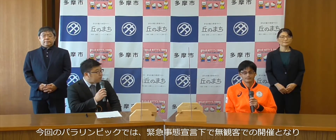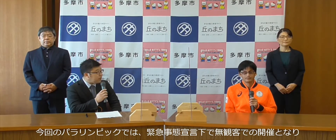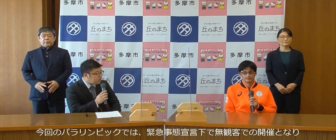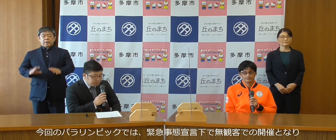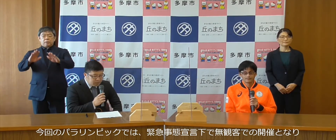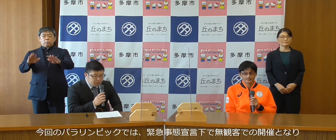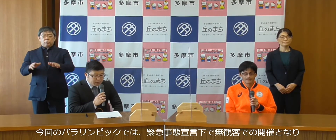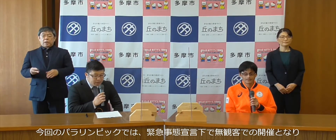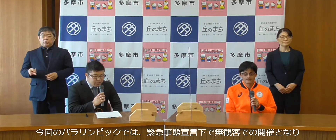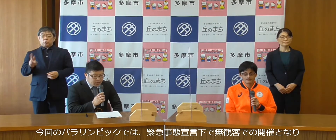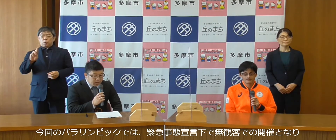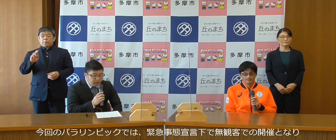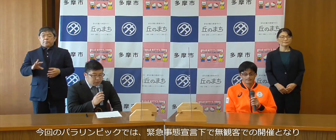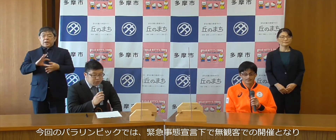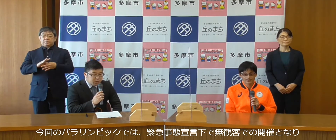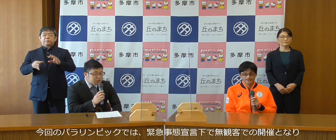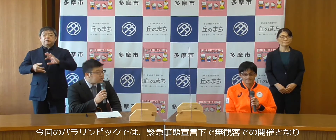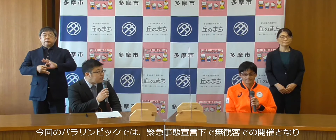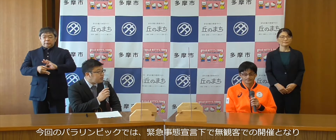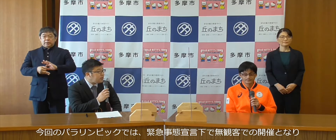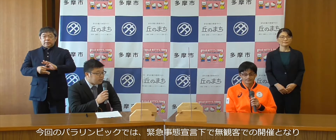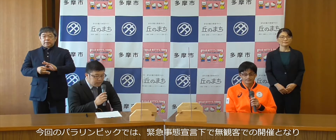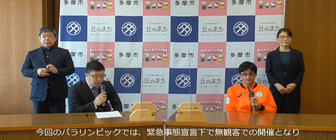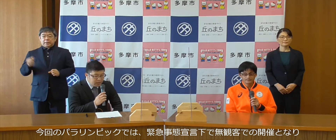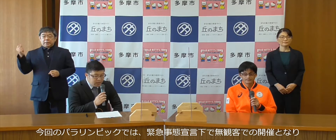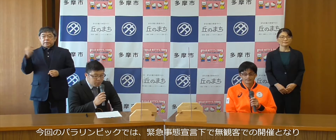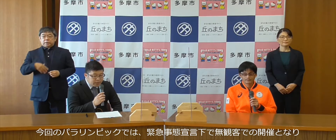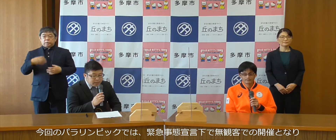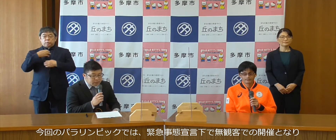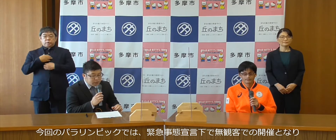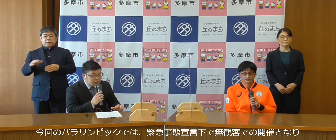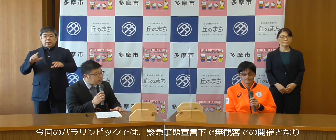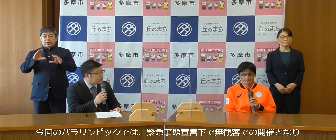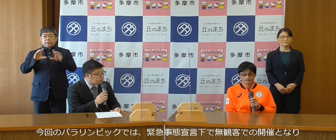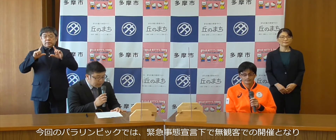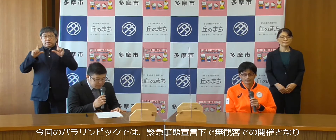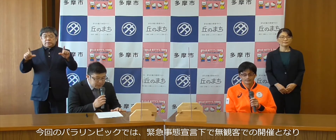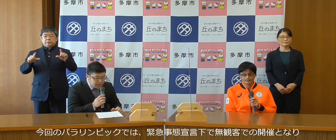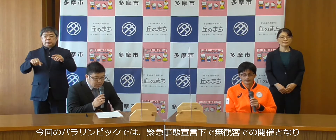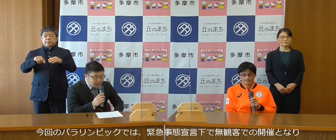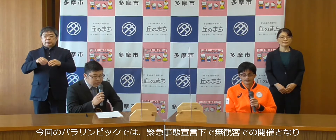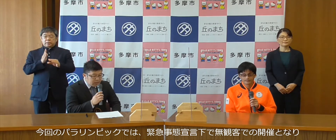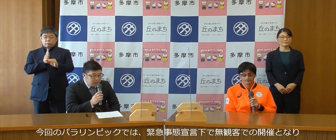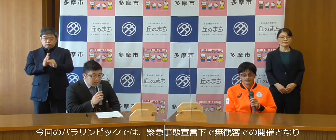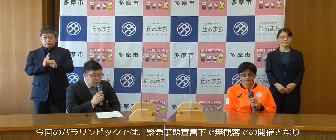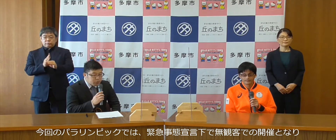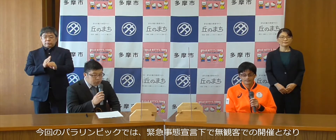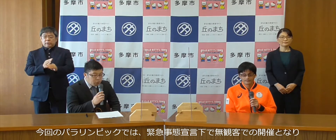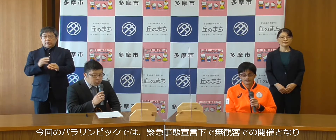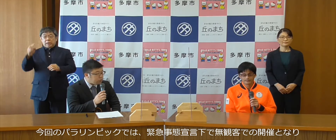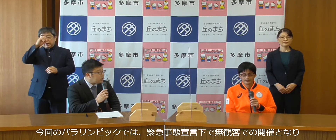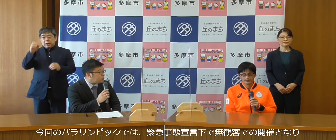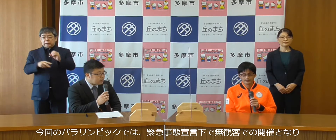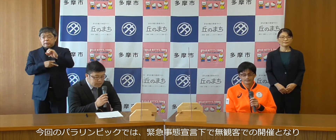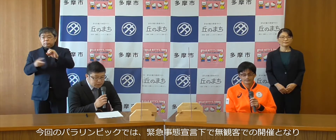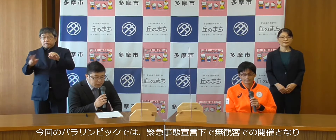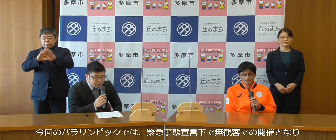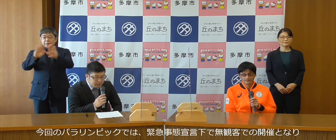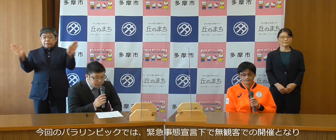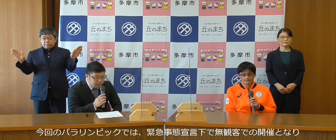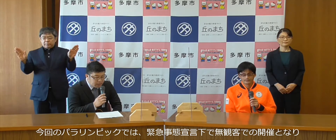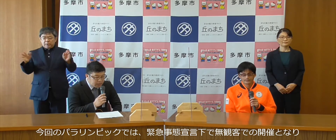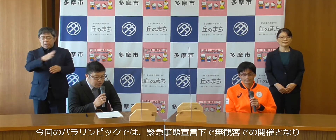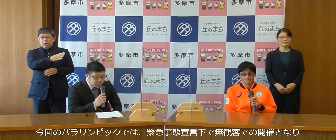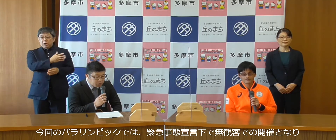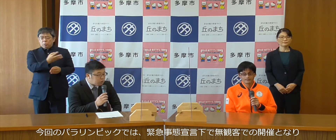今回のパラリンピックではですね、緊急事態宣言下で無観客での開催となりましたが、本当に多くの日本人選手の活